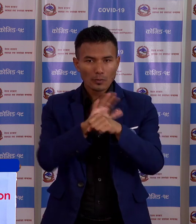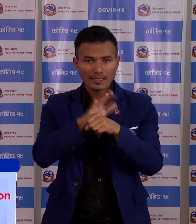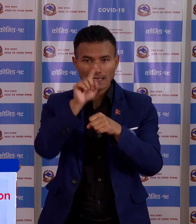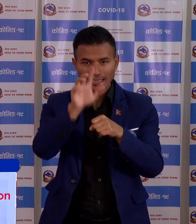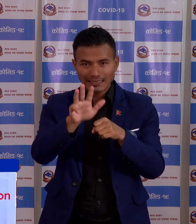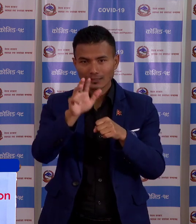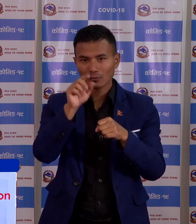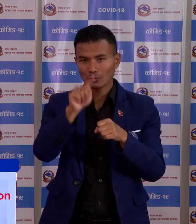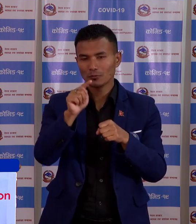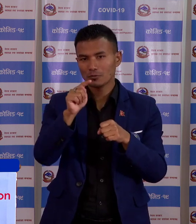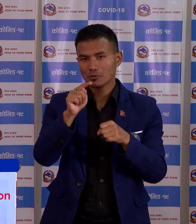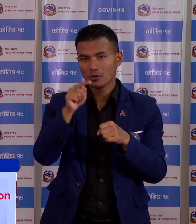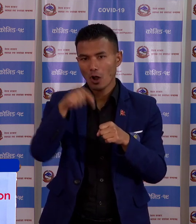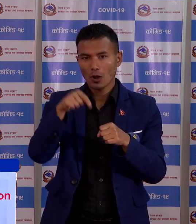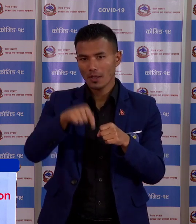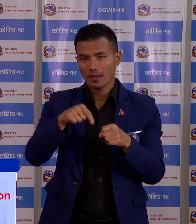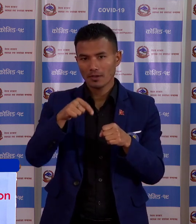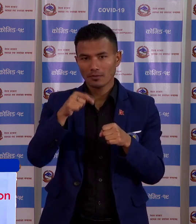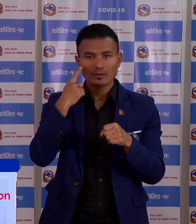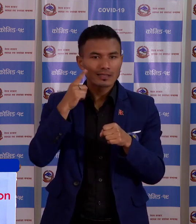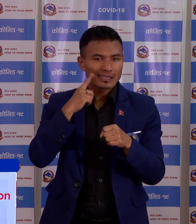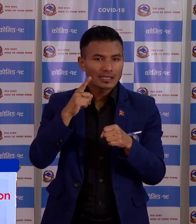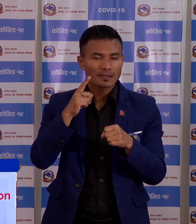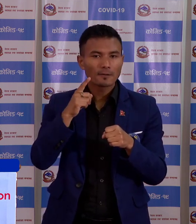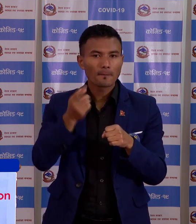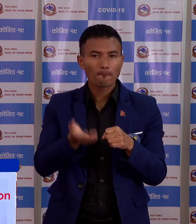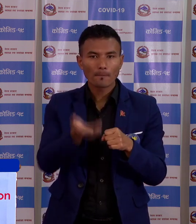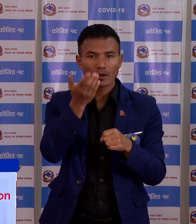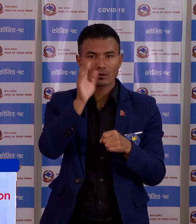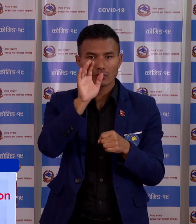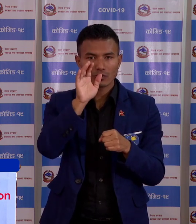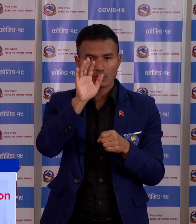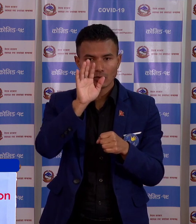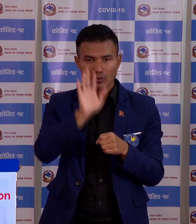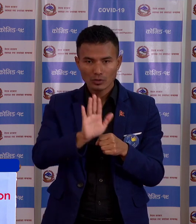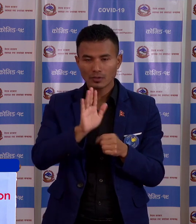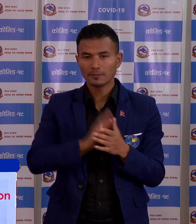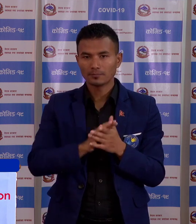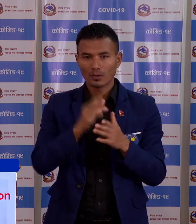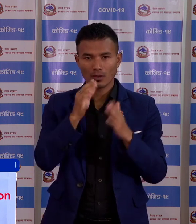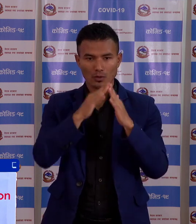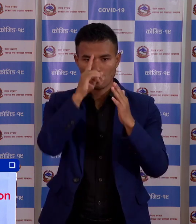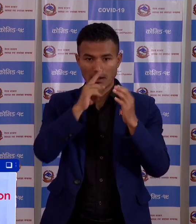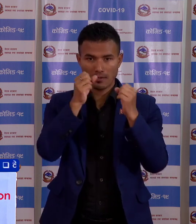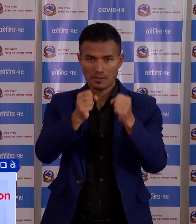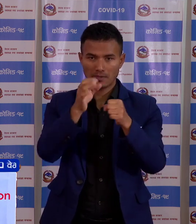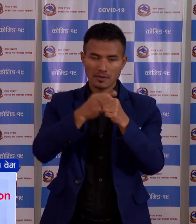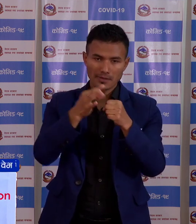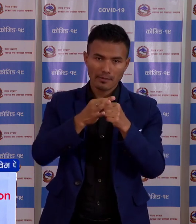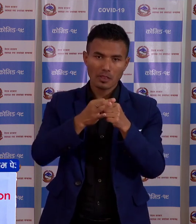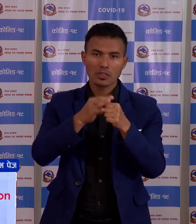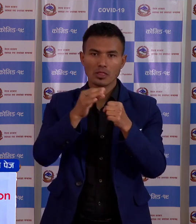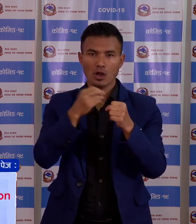रखावावावावावावावावावावावावावावावावावावावावावावावावावावावावावावावावावावावावावावावावावावावावावावावावावावावावावावावावावावावावावावावावावावावावावावावावाव अईले दिनानु दिन अलिकती बर्दै गई रहेको परिपेक्षे मा क्वारेंटाइन को व्यवस्था पन